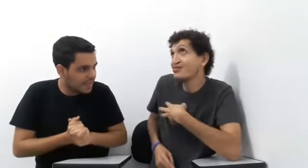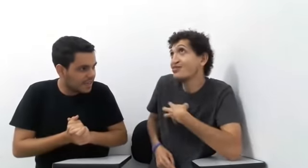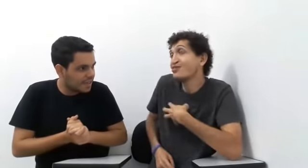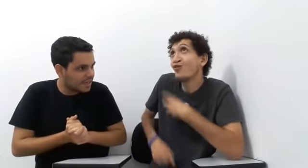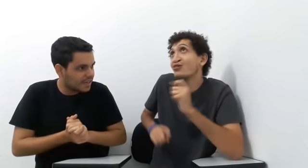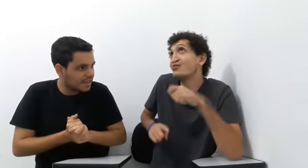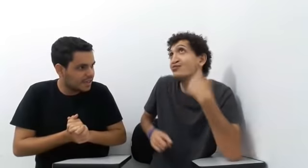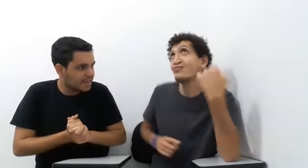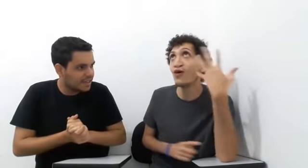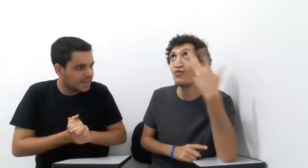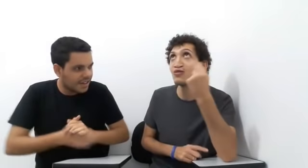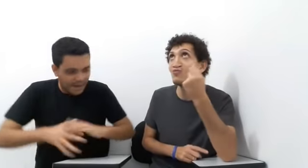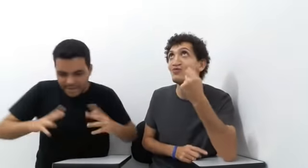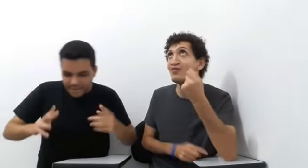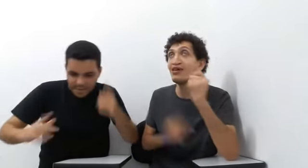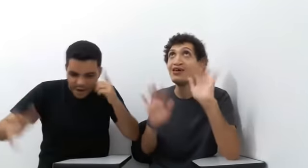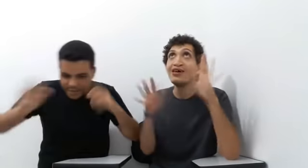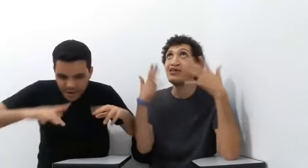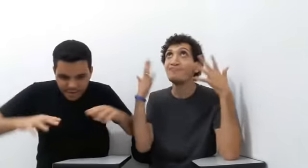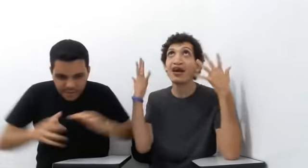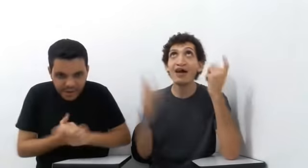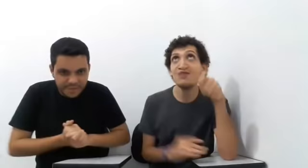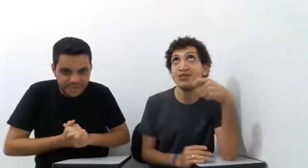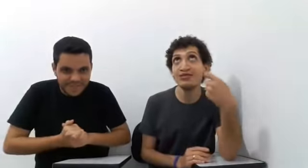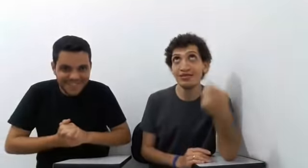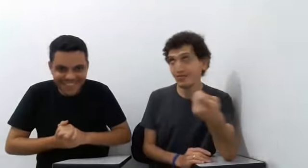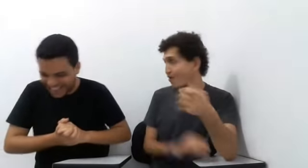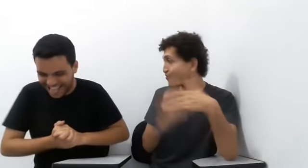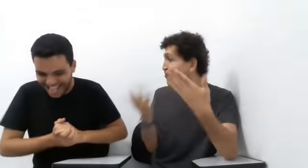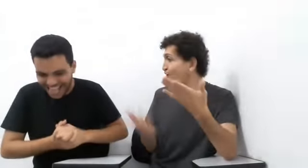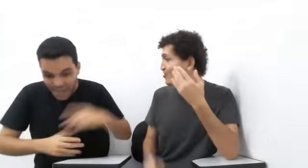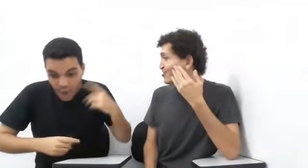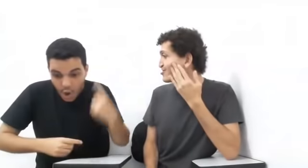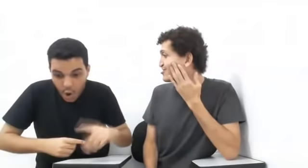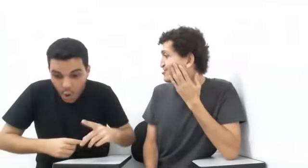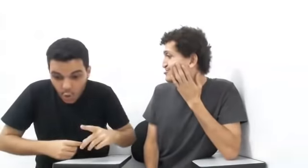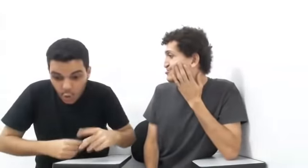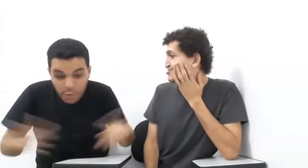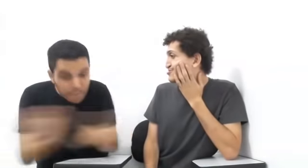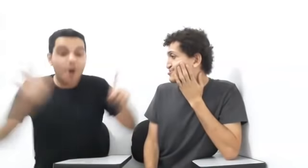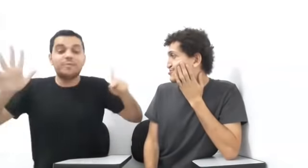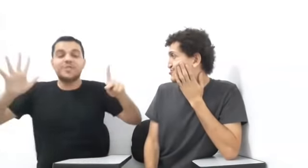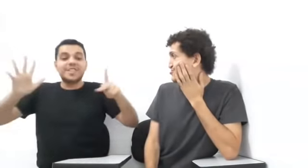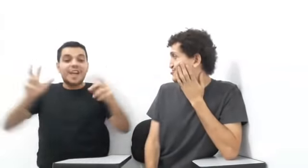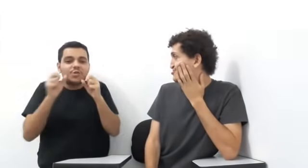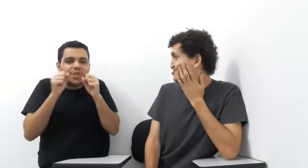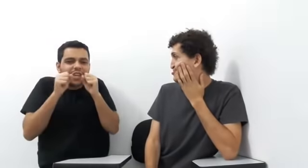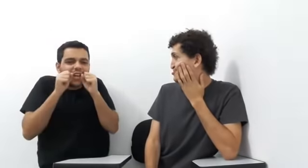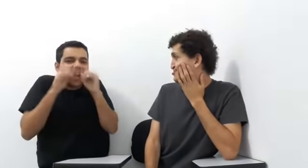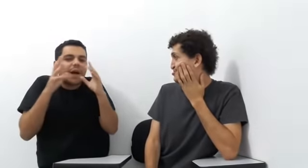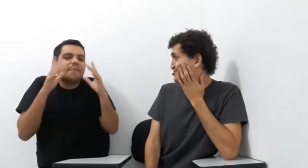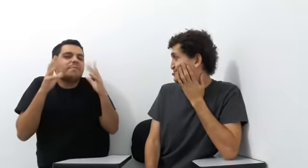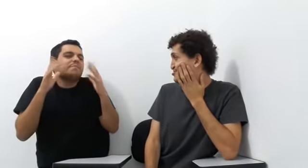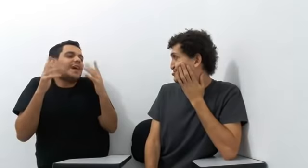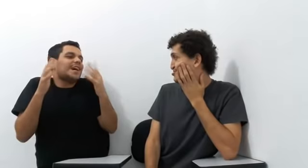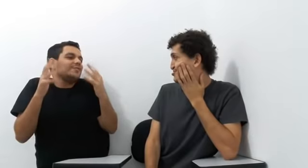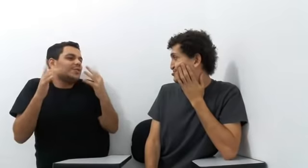bonito. Nossa, que sinal lindo, né? Maravilha de sinal. Qual? O próprio sinal de